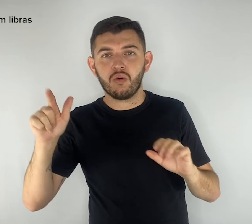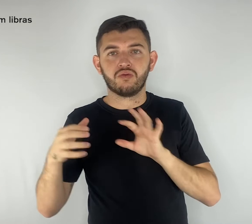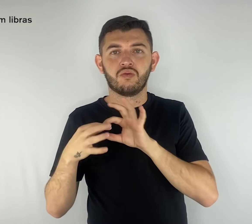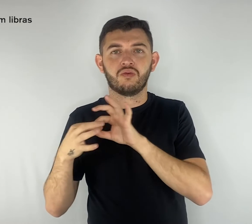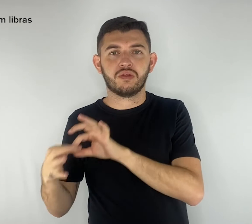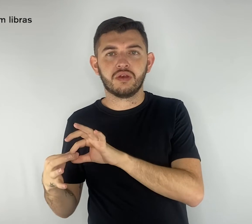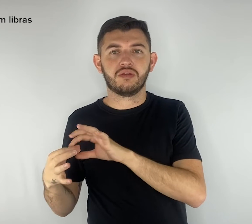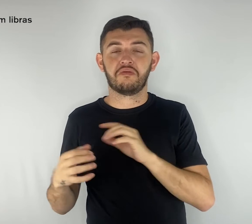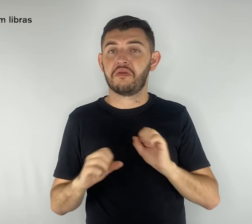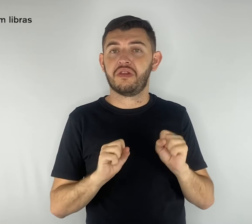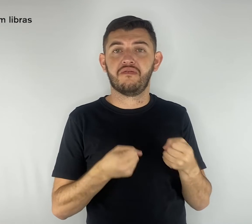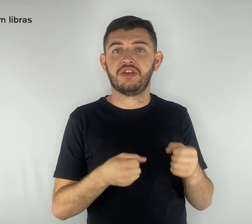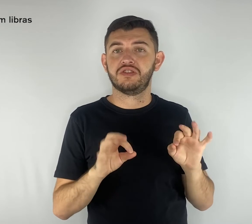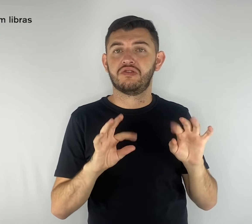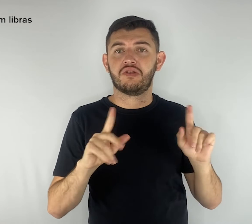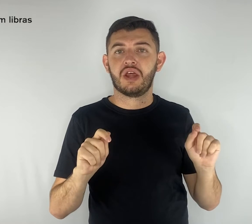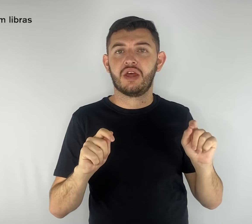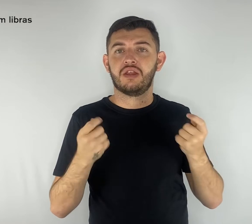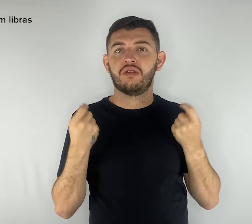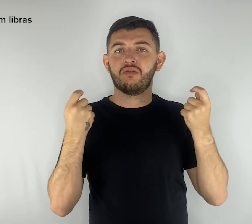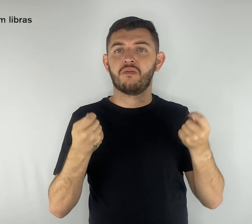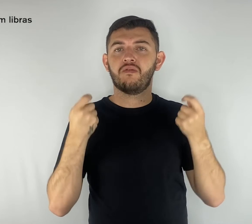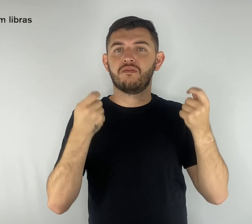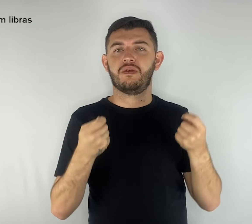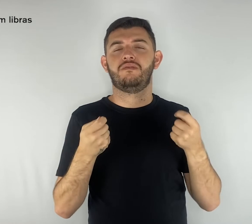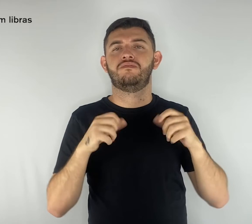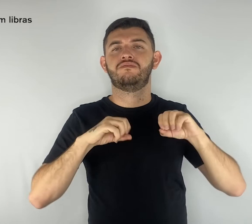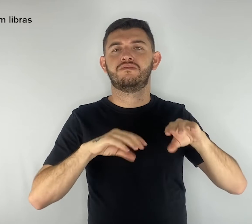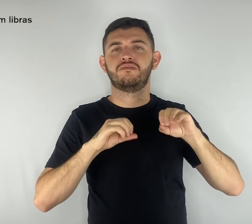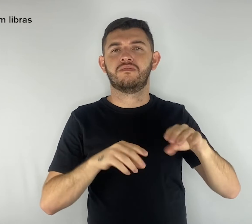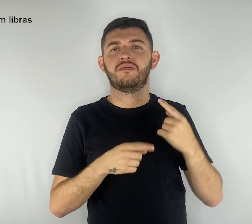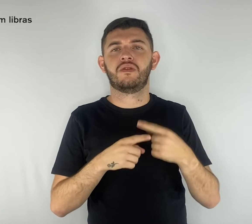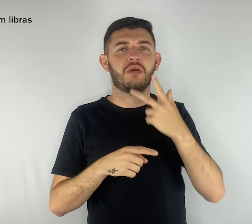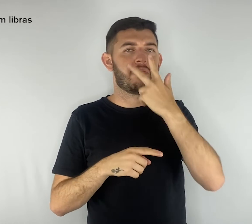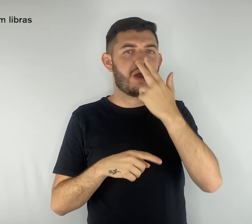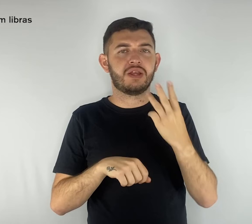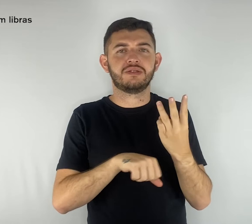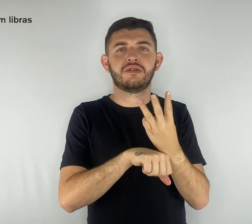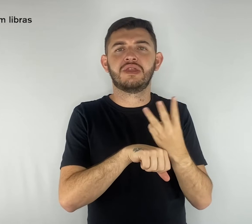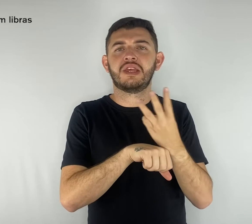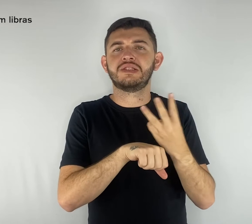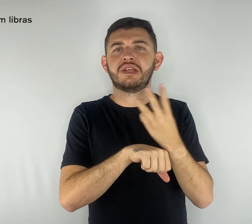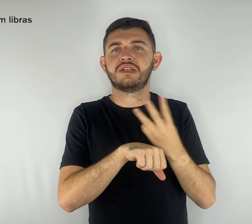e educacionais, visto que é uma espécie de terceirização da educação